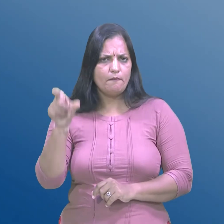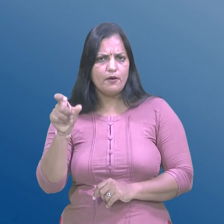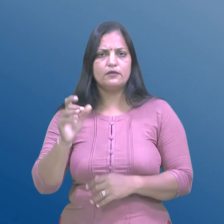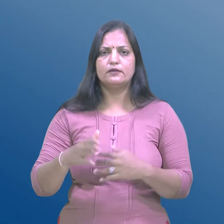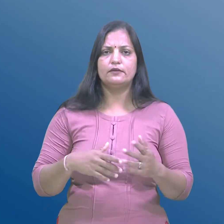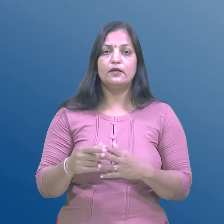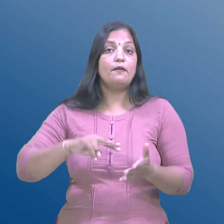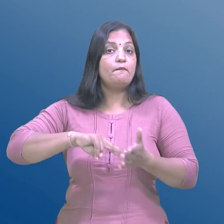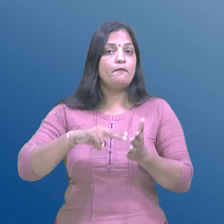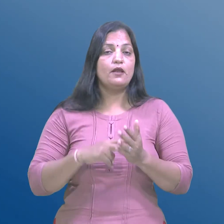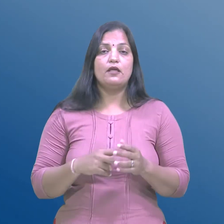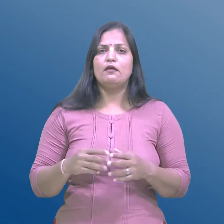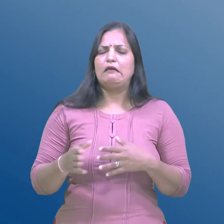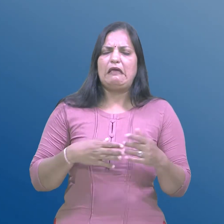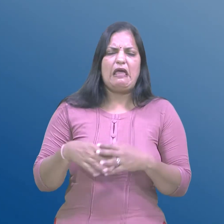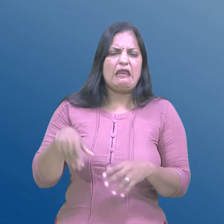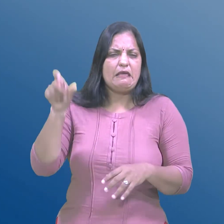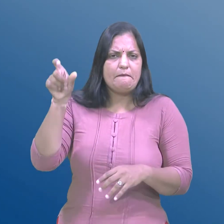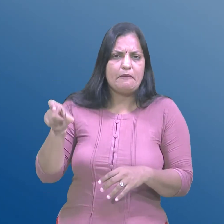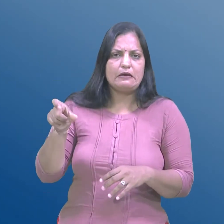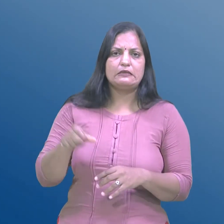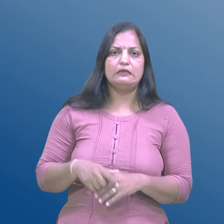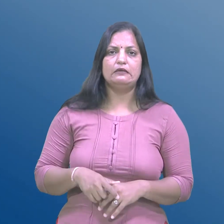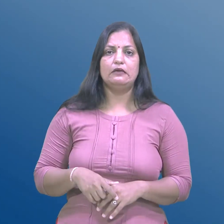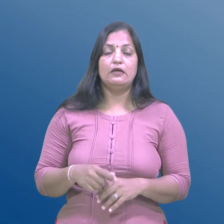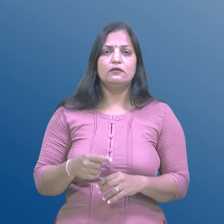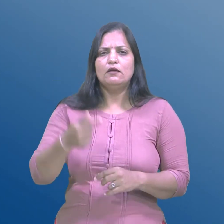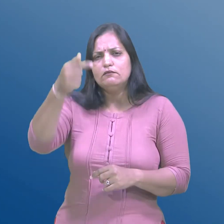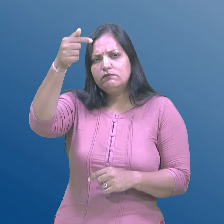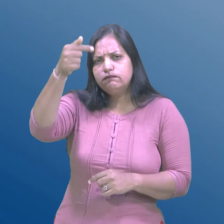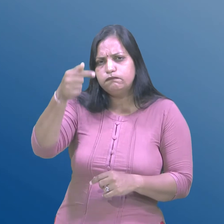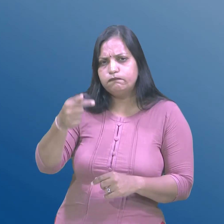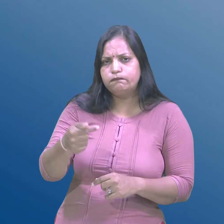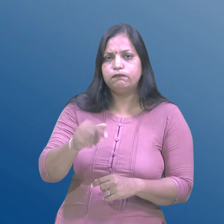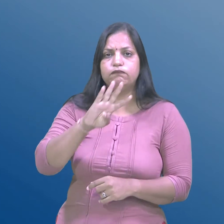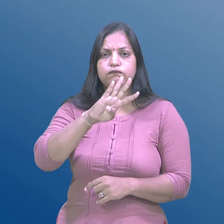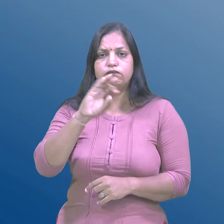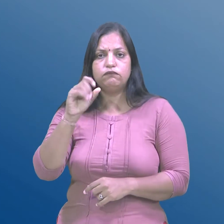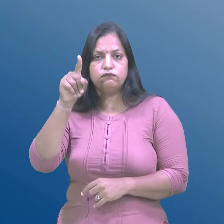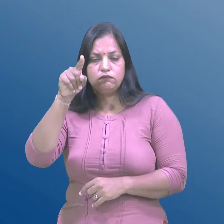એટલે કે એવી વ્યક્તિ જે નિર્દેશિત 40% વિકલાંગતા ધરાવે છે,